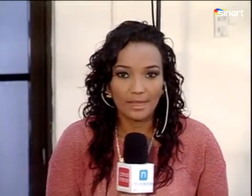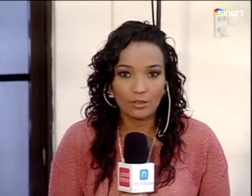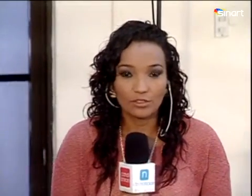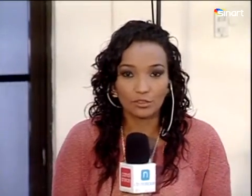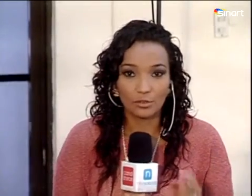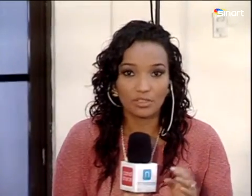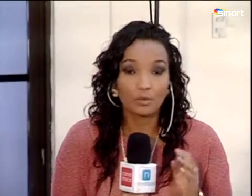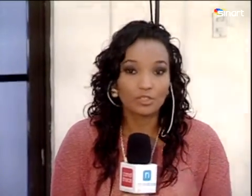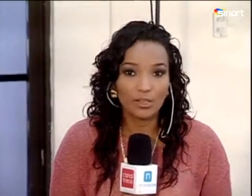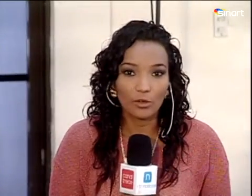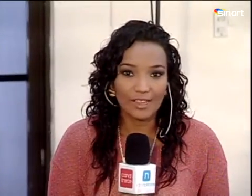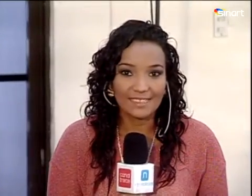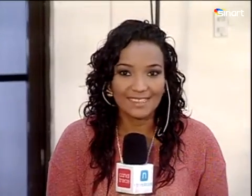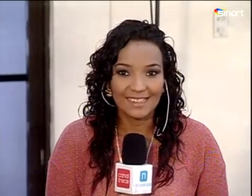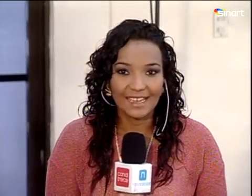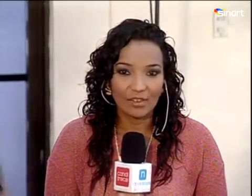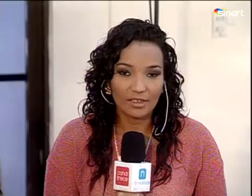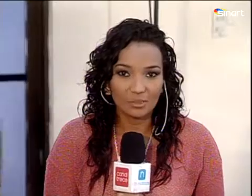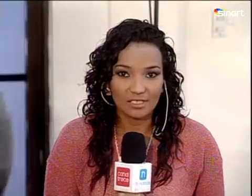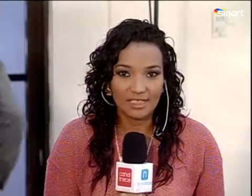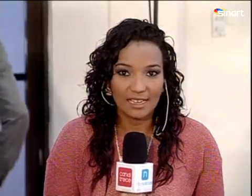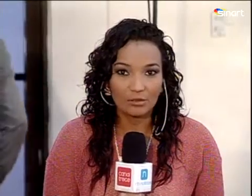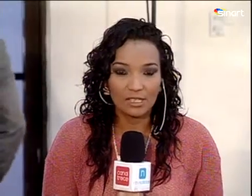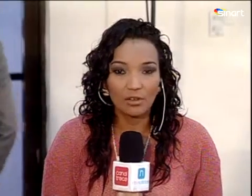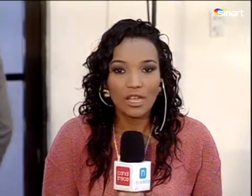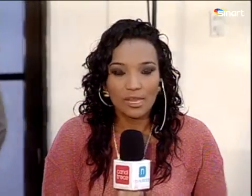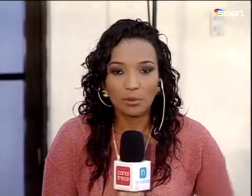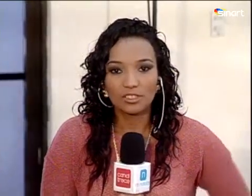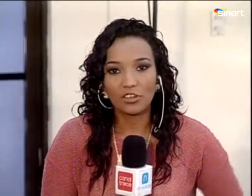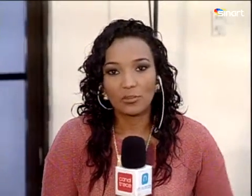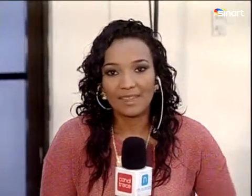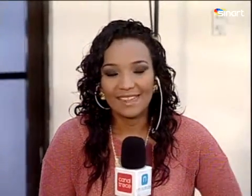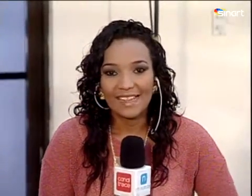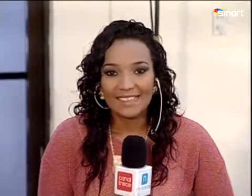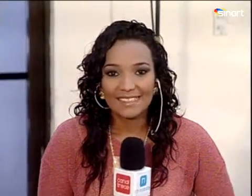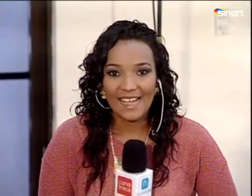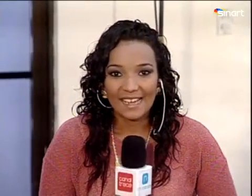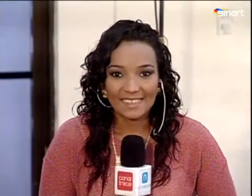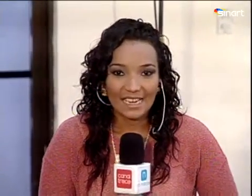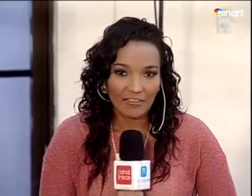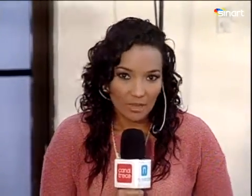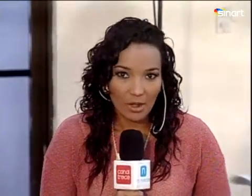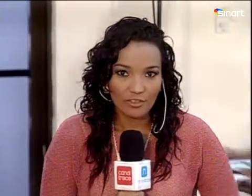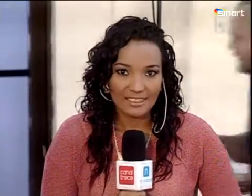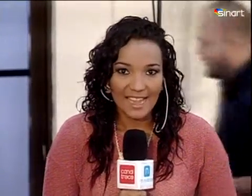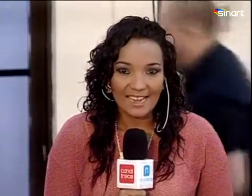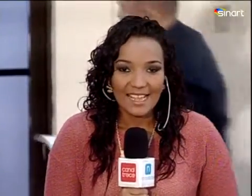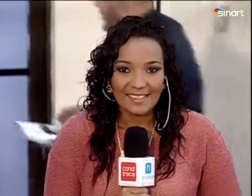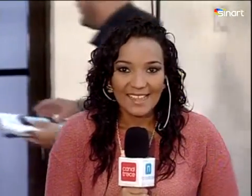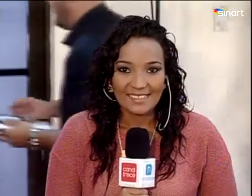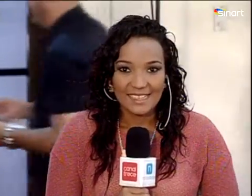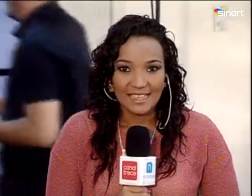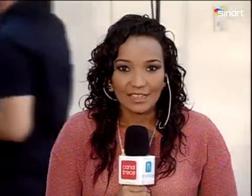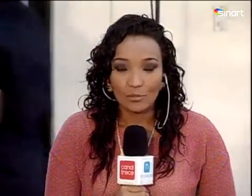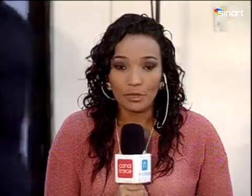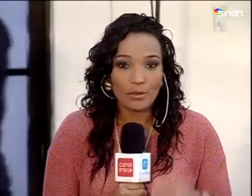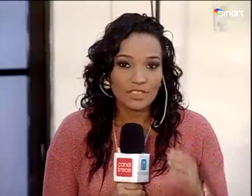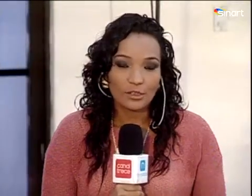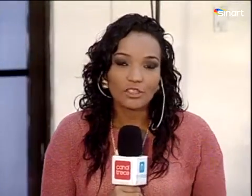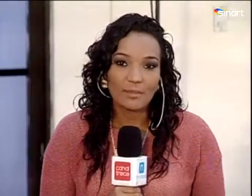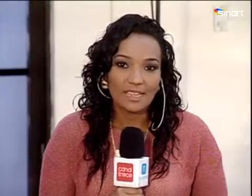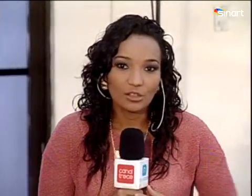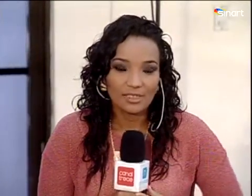de Médicos en los próximos 5 días. Tendrán que dar una respuesta al Ejecutivo y posteriormente se hará ya la firma oficial de este decreto. Pero